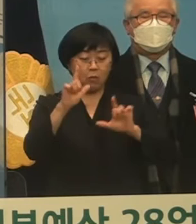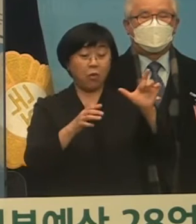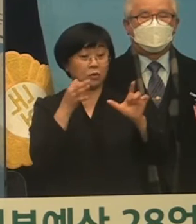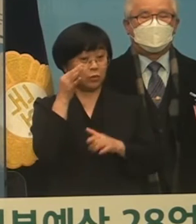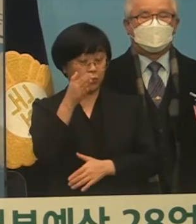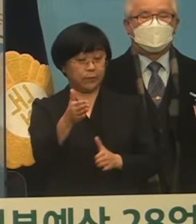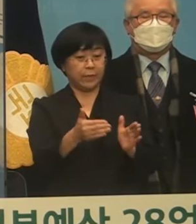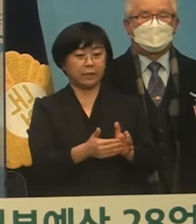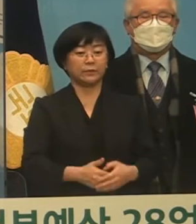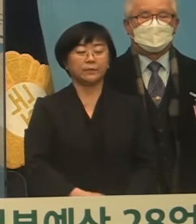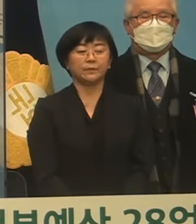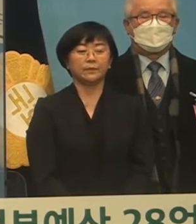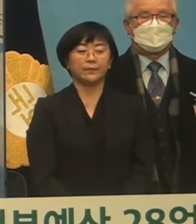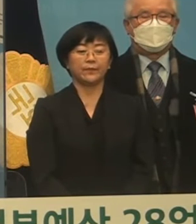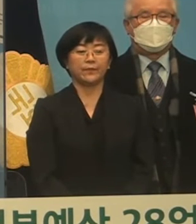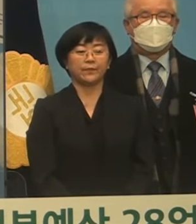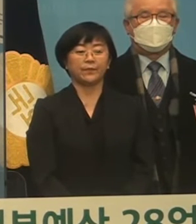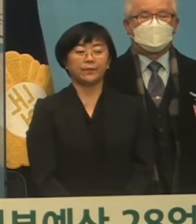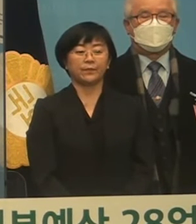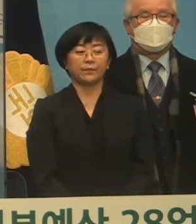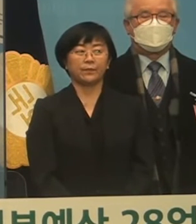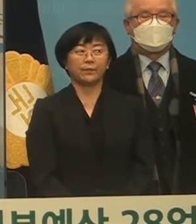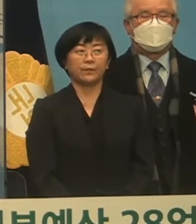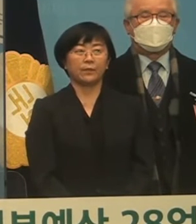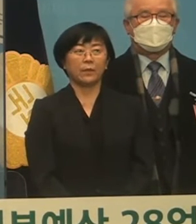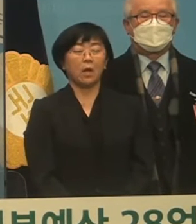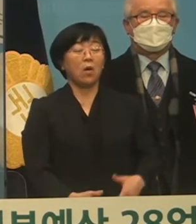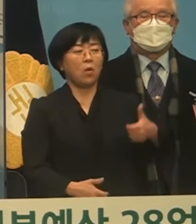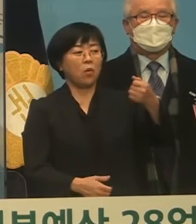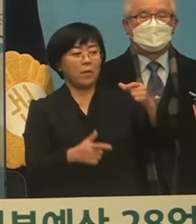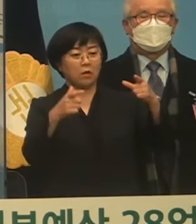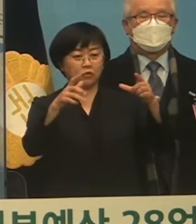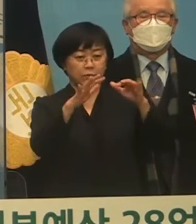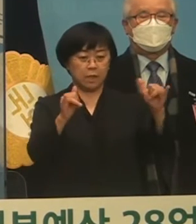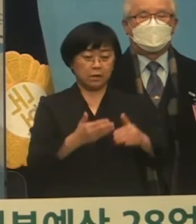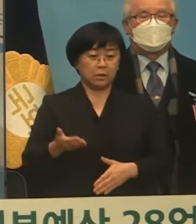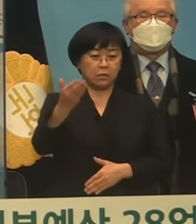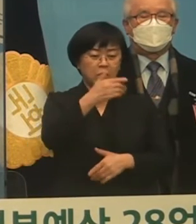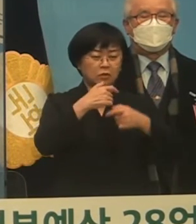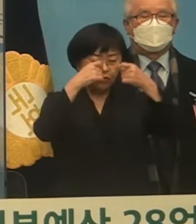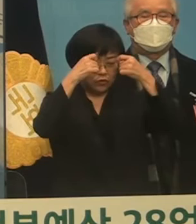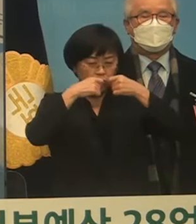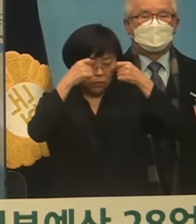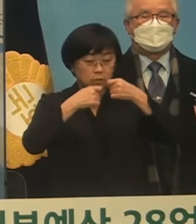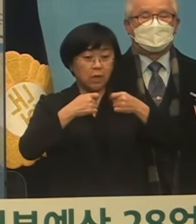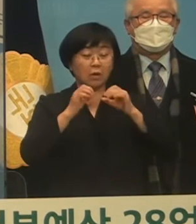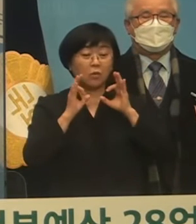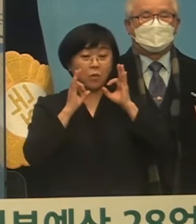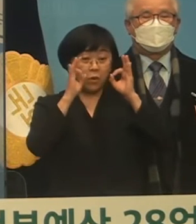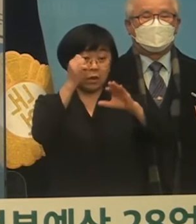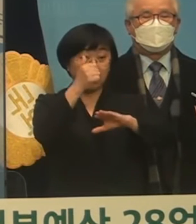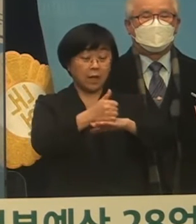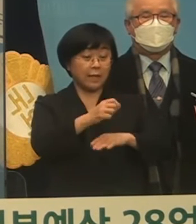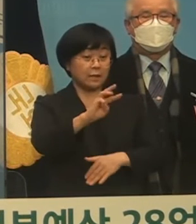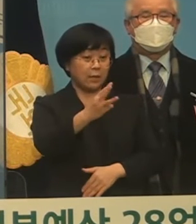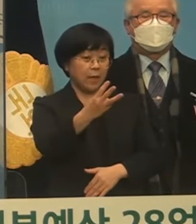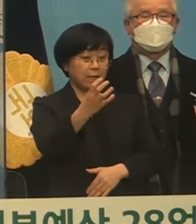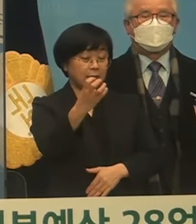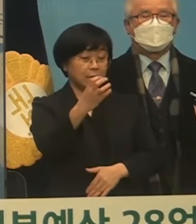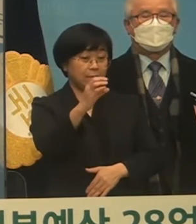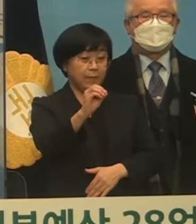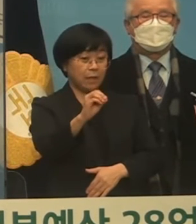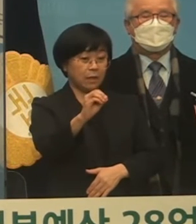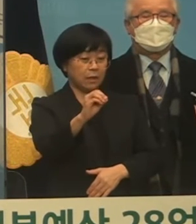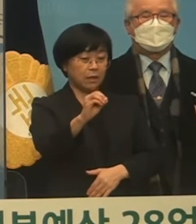의지를 보였습니다. 이와 같은 5만 장성 군민의 눈물겨운 노력에